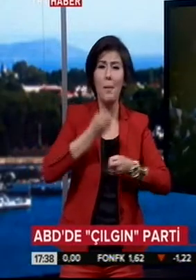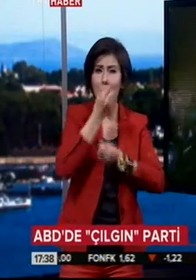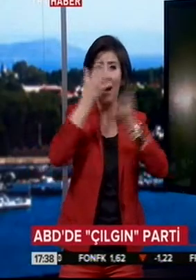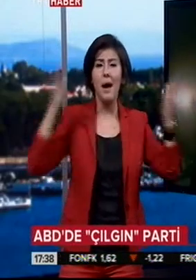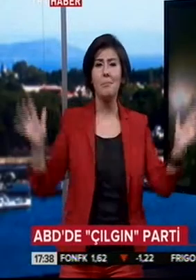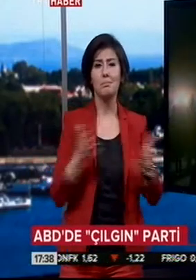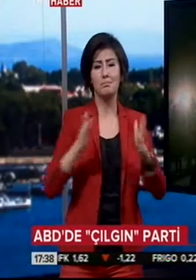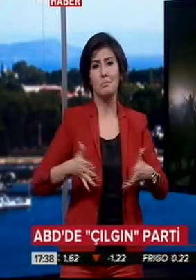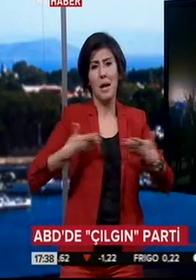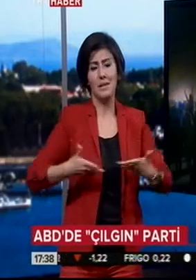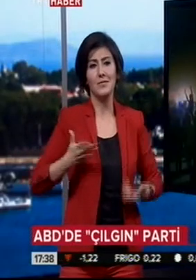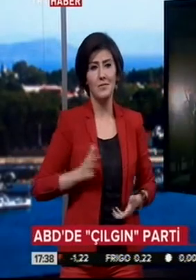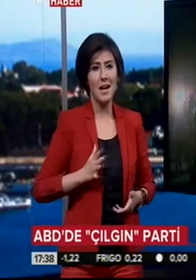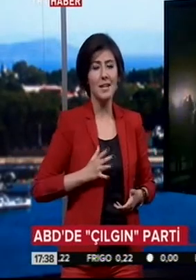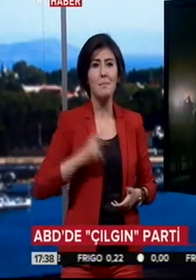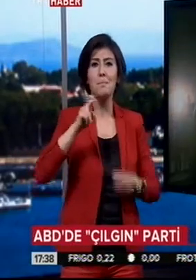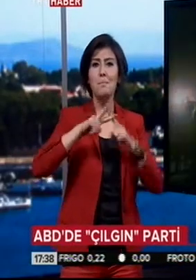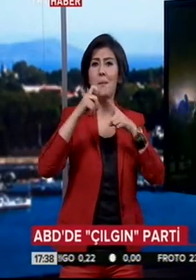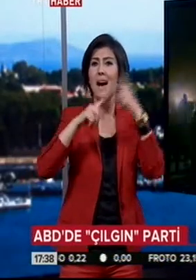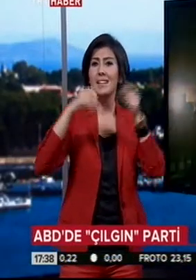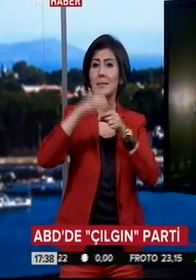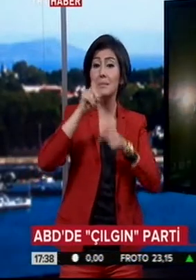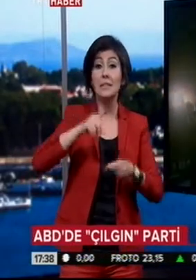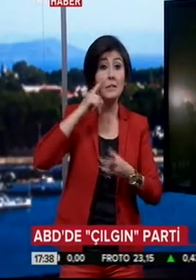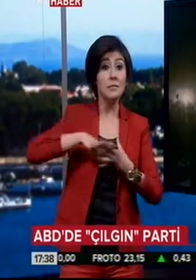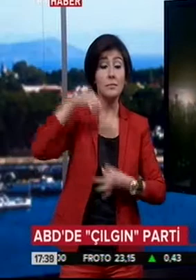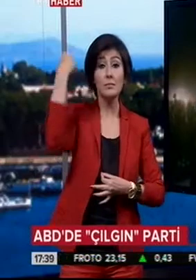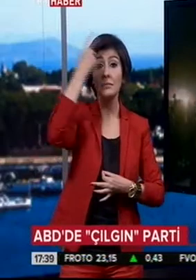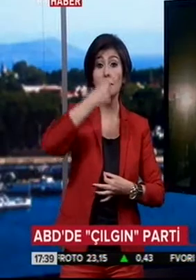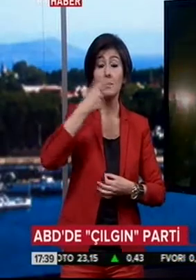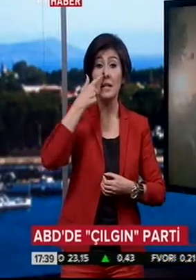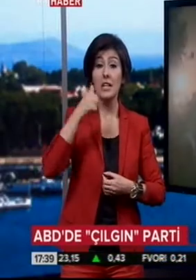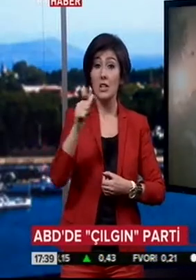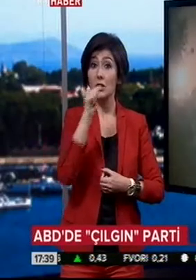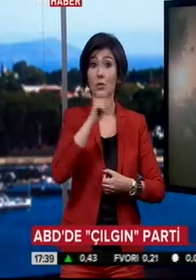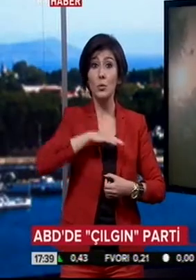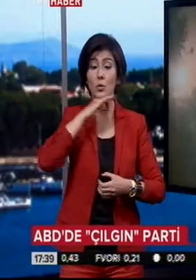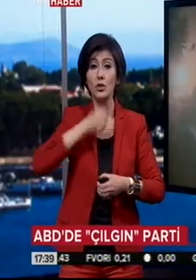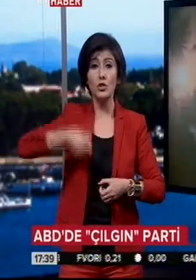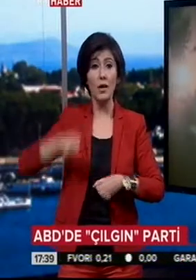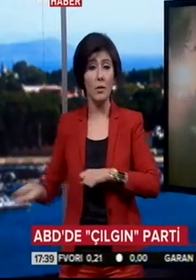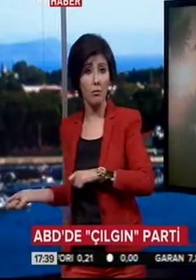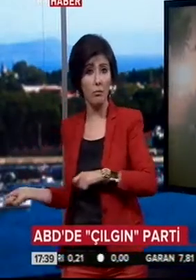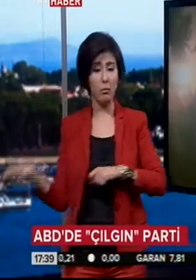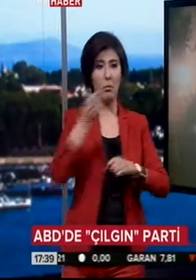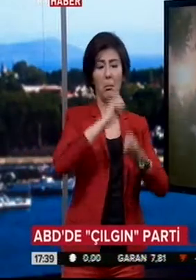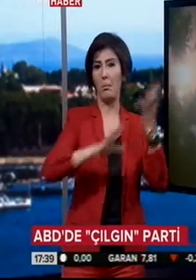partisi düzenlendi. Partide bir kişi polisin yüzüne içki dolu çantayla vurunca arbede çıktı.